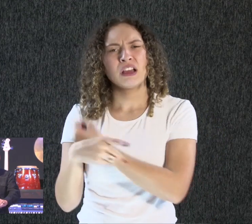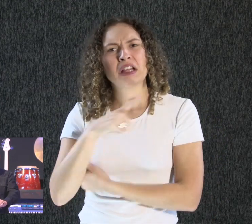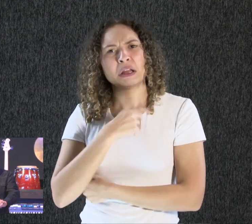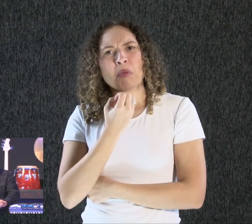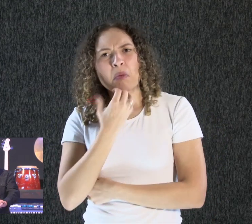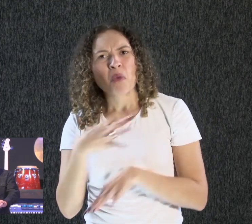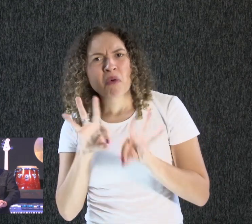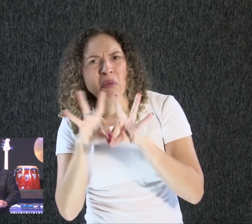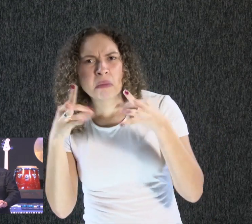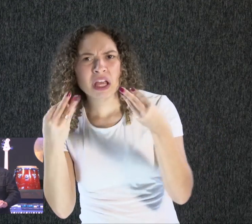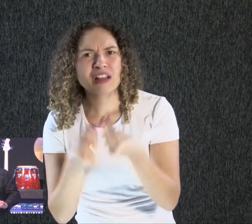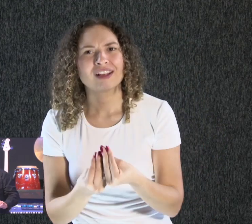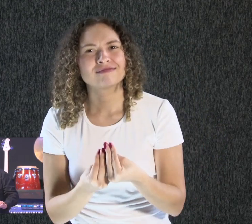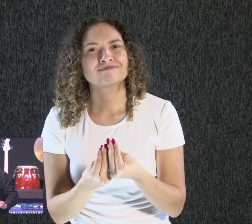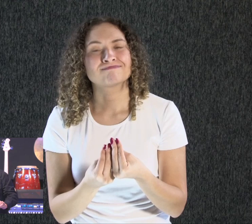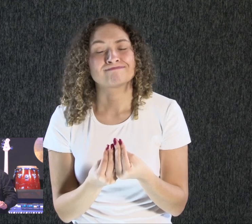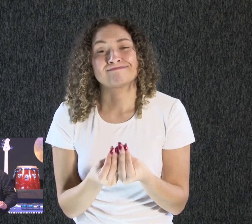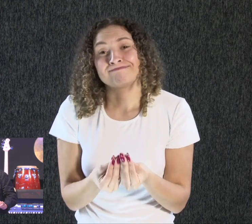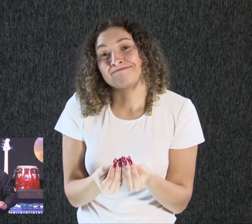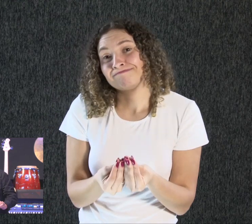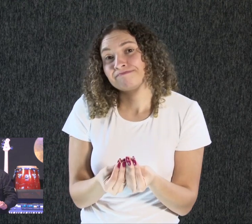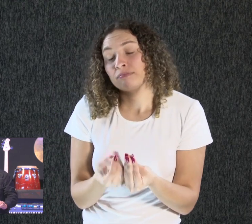O que te traz segurança? Ter uma boa família?